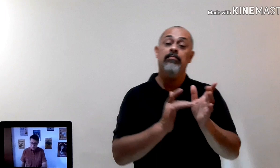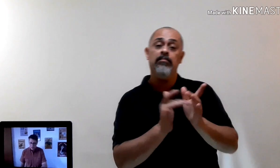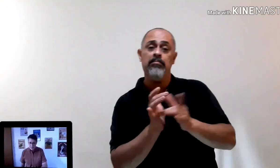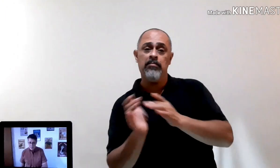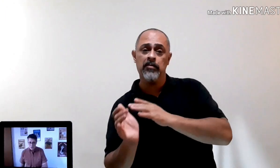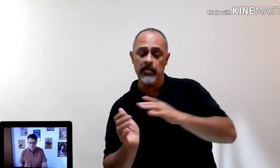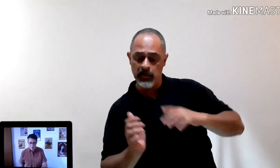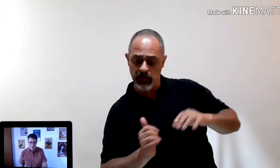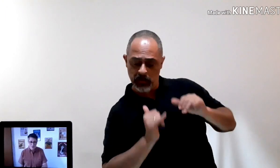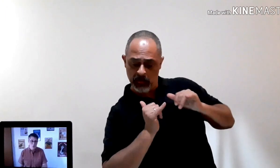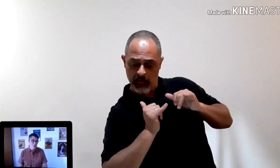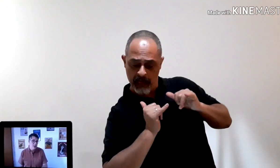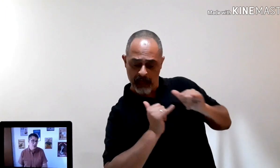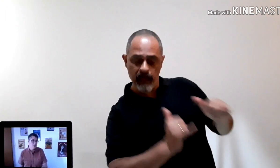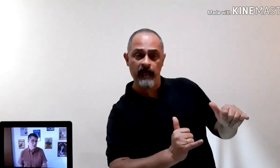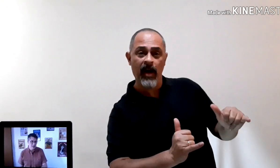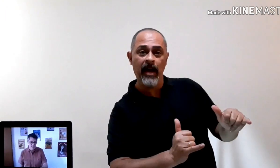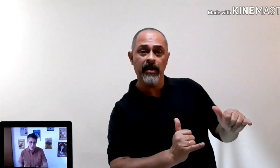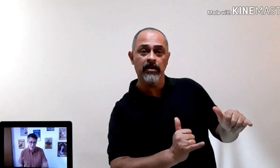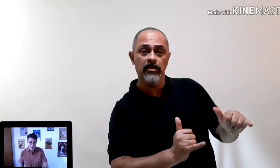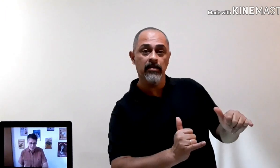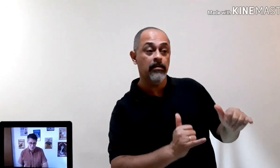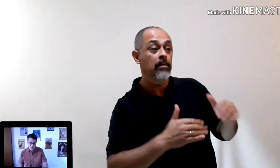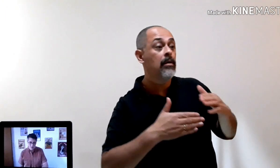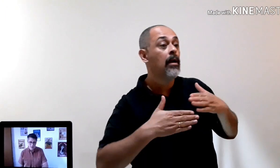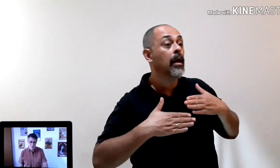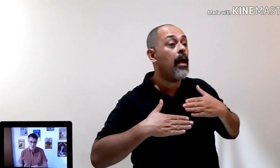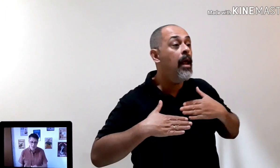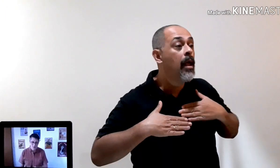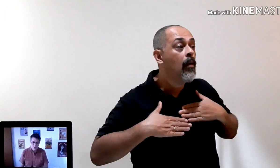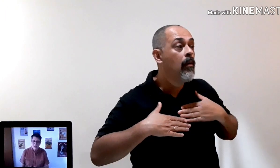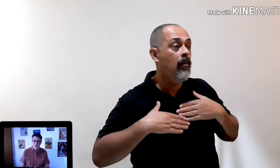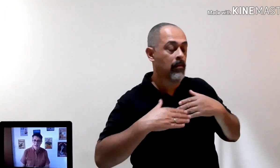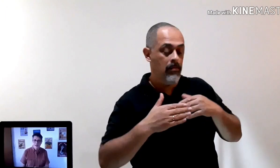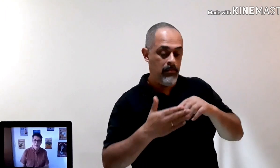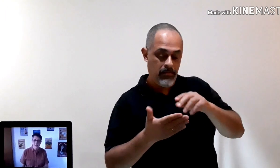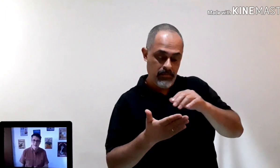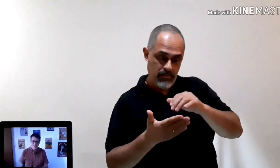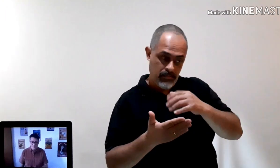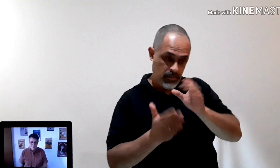uma pergunta, e os homens ficam com medo, porque dependendo da resposta, eles poderiam